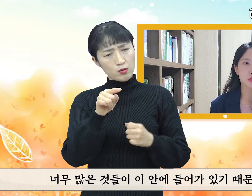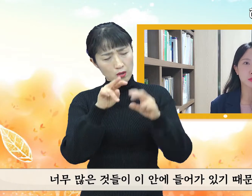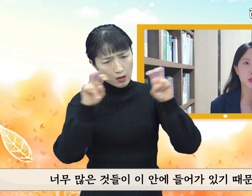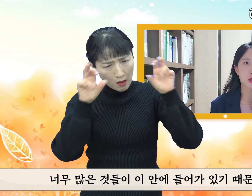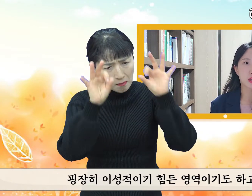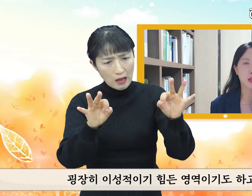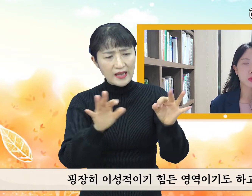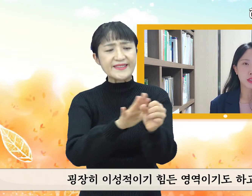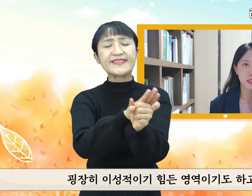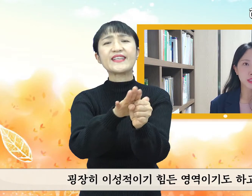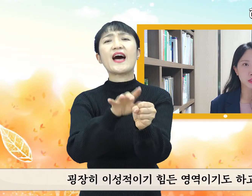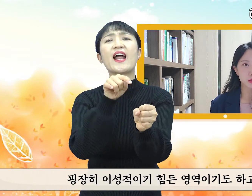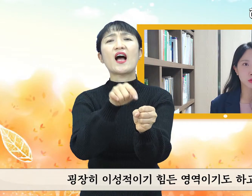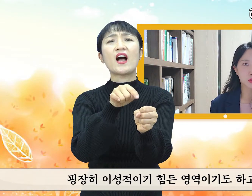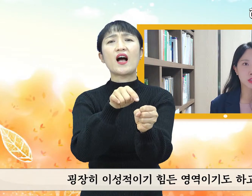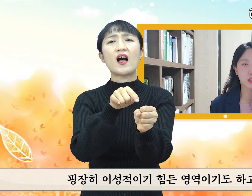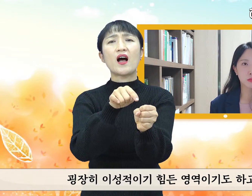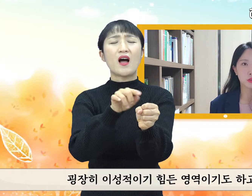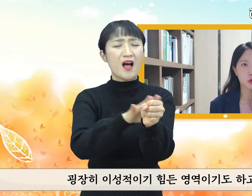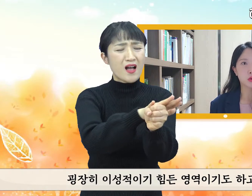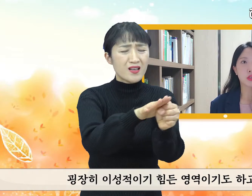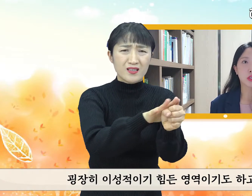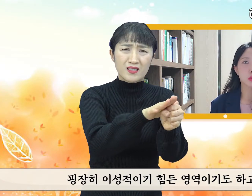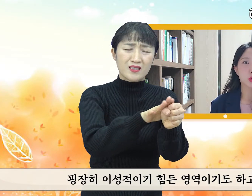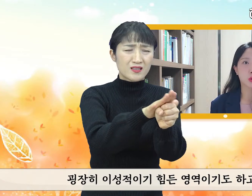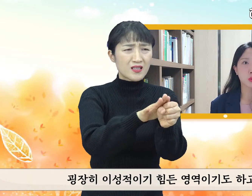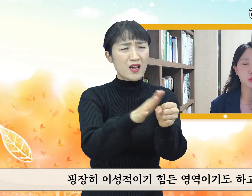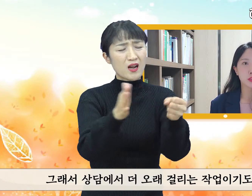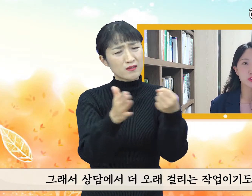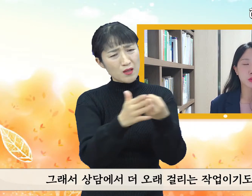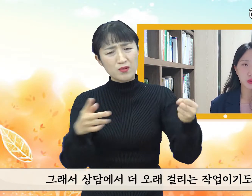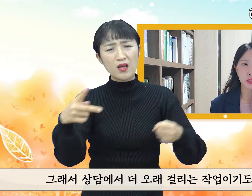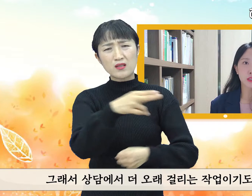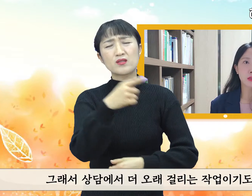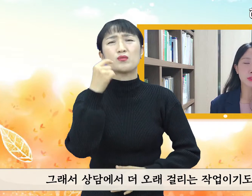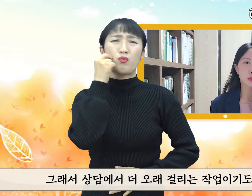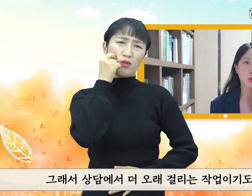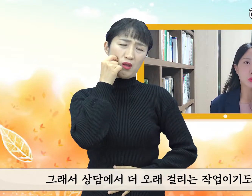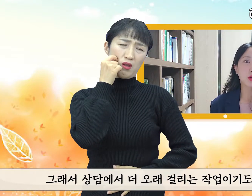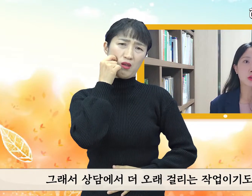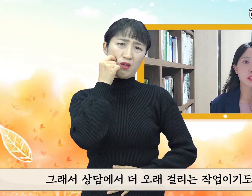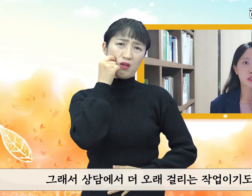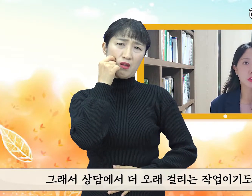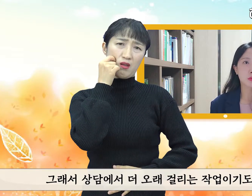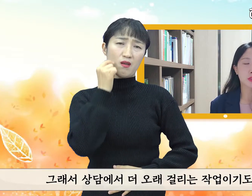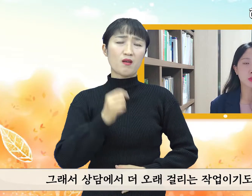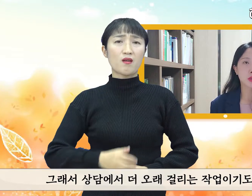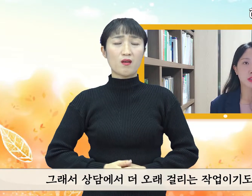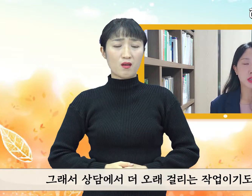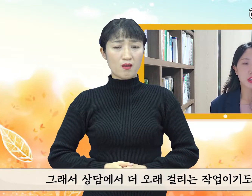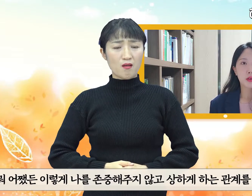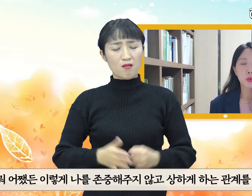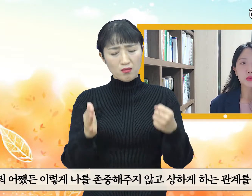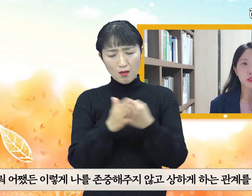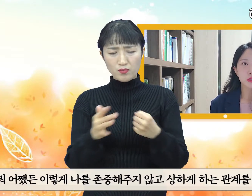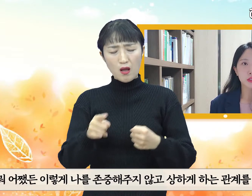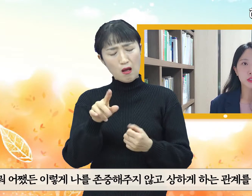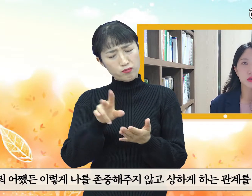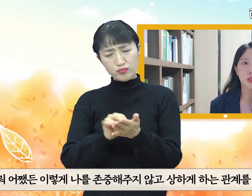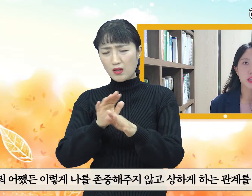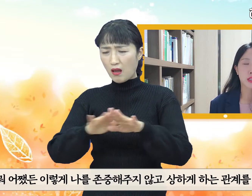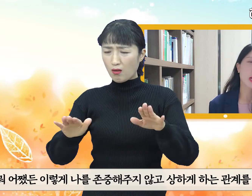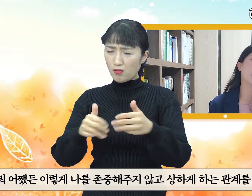있기 때문에 굉장히 이성적이기 힘든 영역이기도 하고, 그래서 더 상담에서 더 오래 걸리는 작업이기도 한데, 뭐